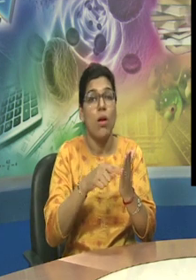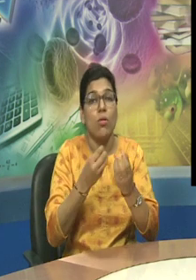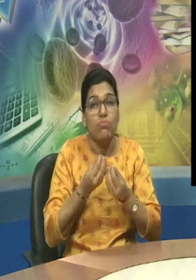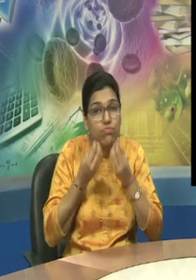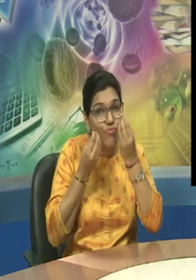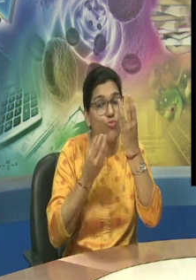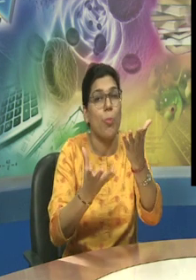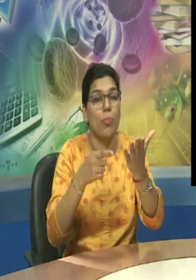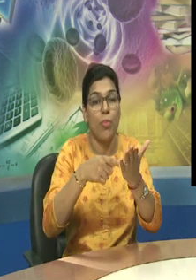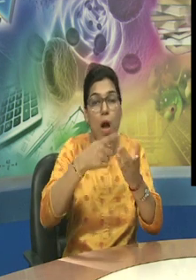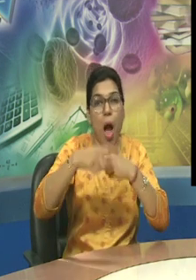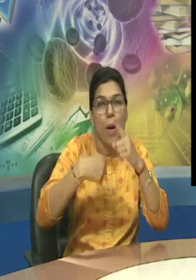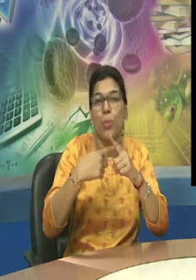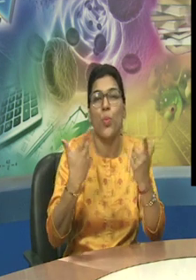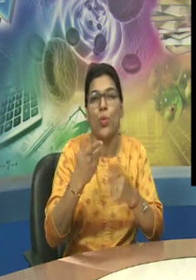ईश्वर के प्रति